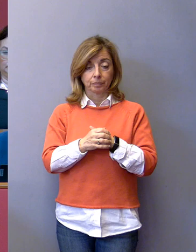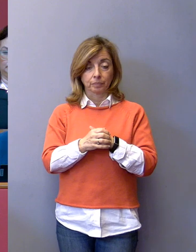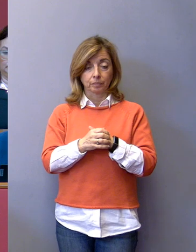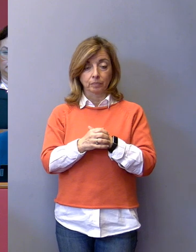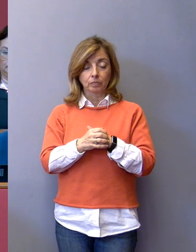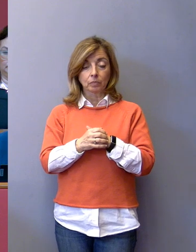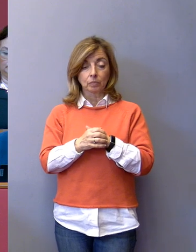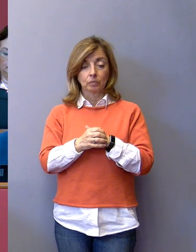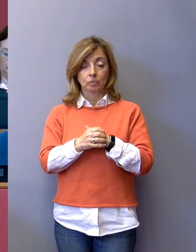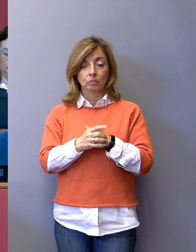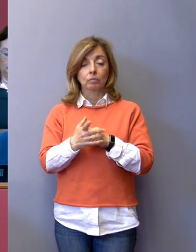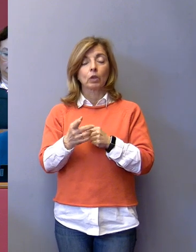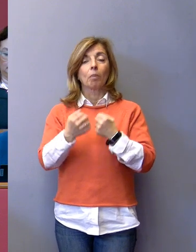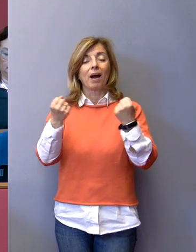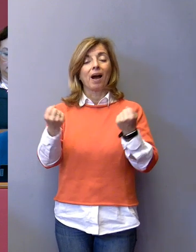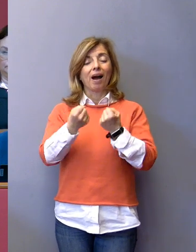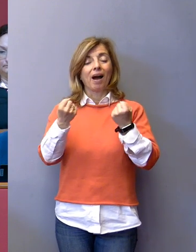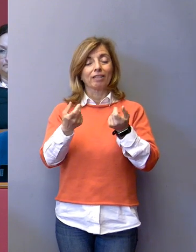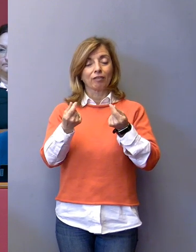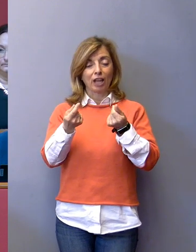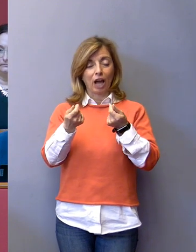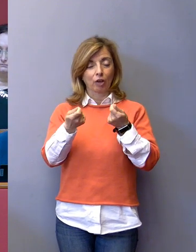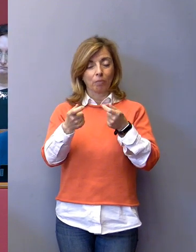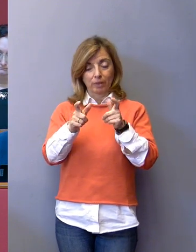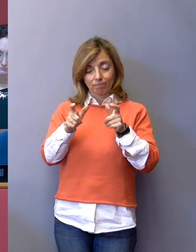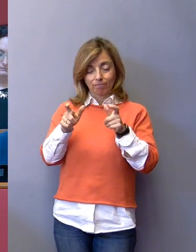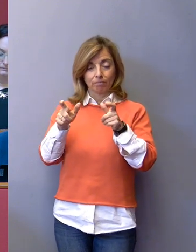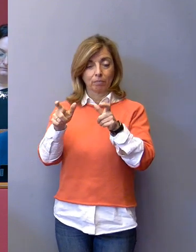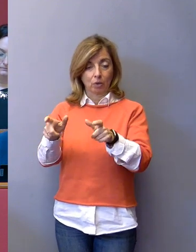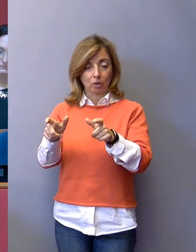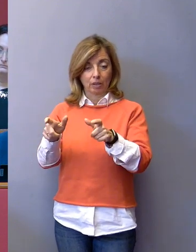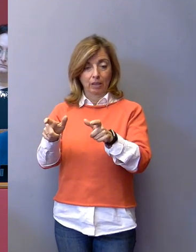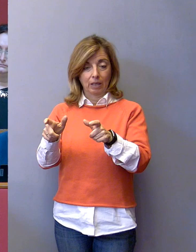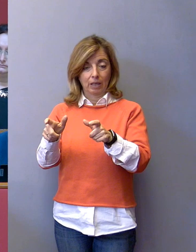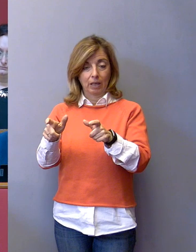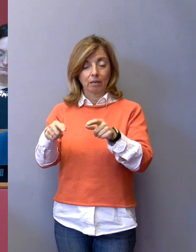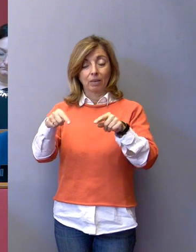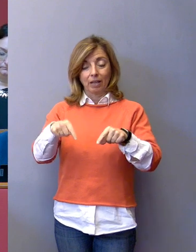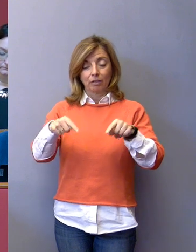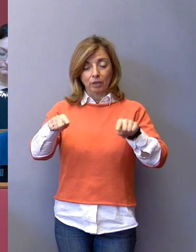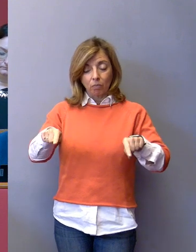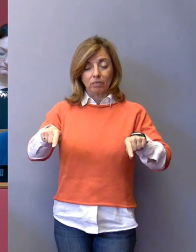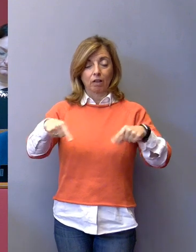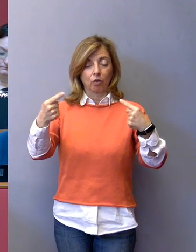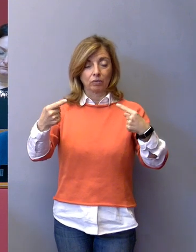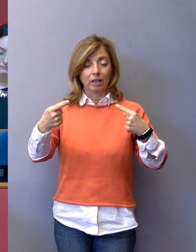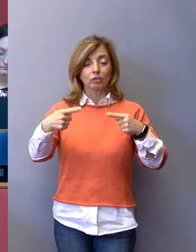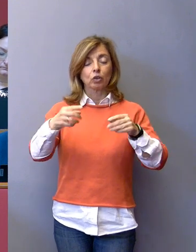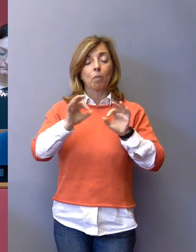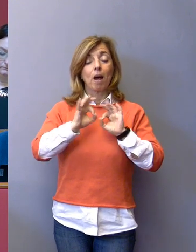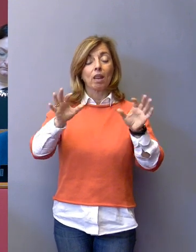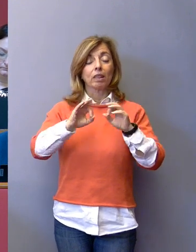una certa Attività economica che attualmente è in contrasto con il regime di libera concorrenza che deriva sia